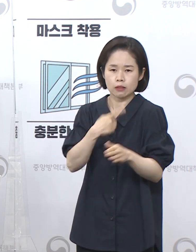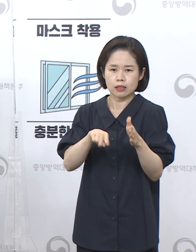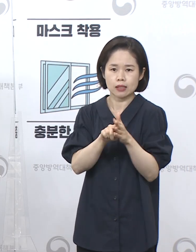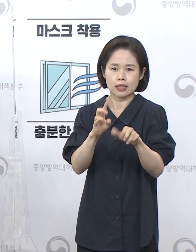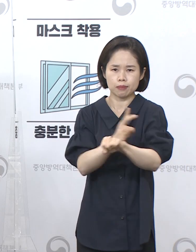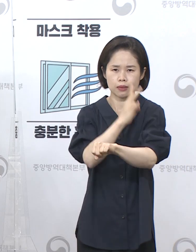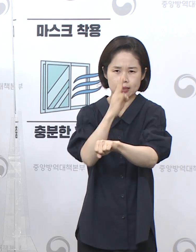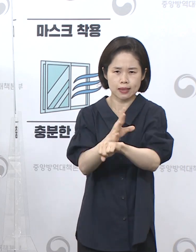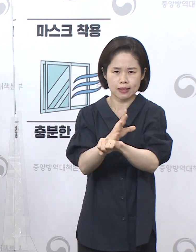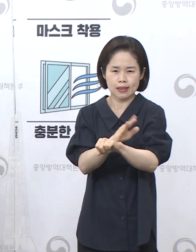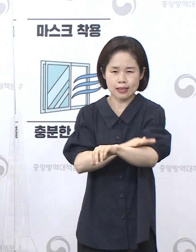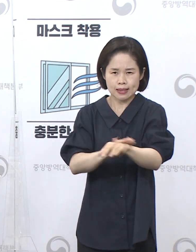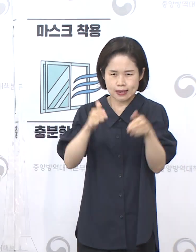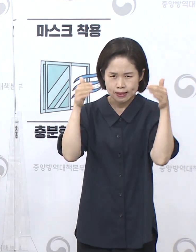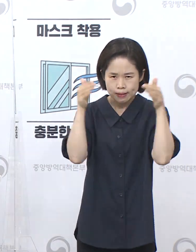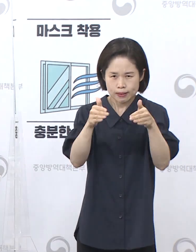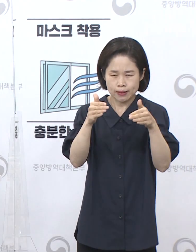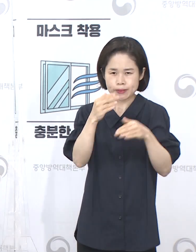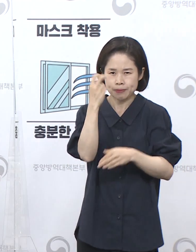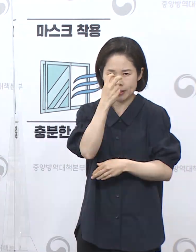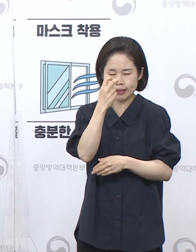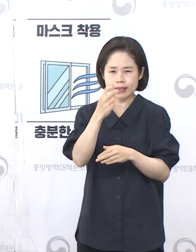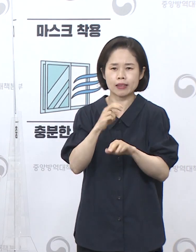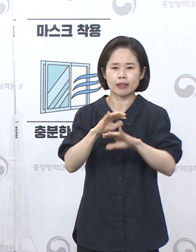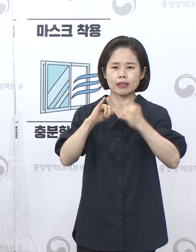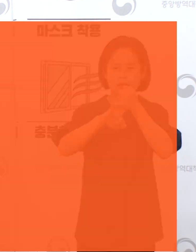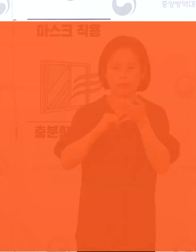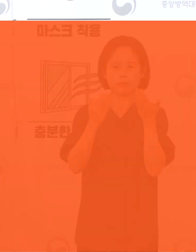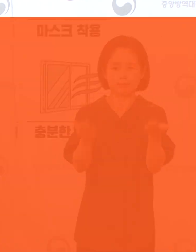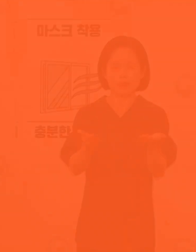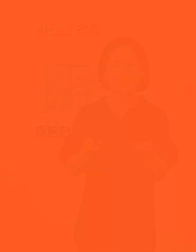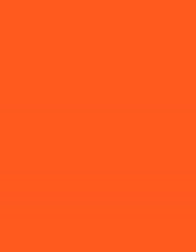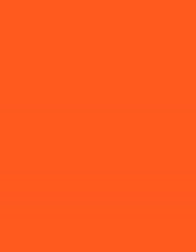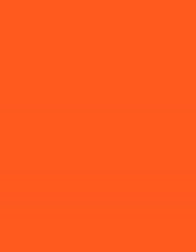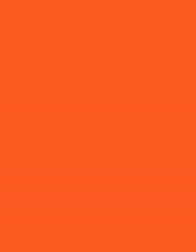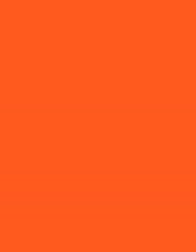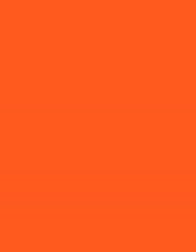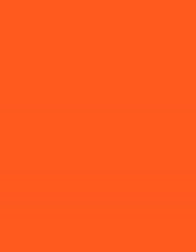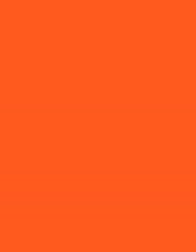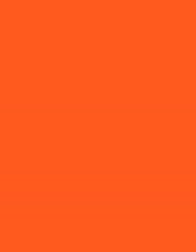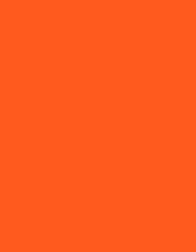총력 대응하겠습니다. 네, 이상으로 브리핑 마치겠습니다. 참여해 주셔서 감사합니다.